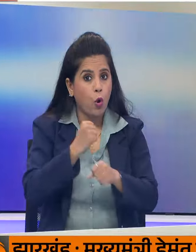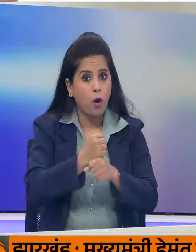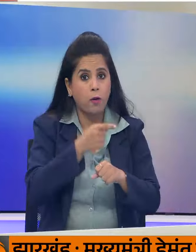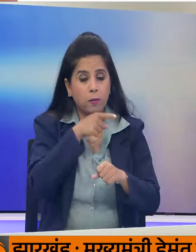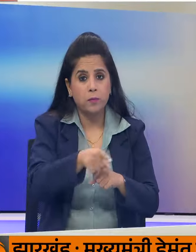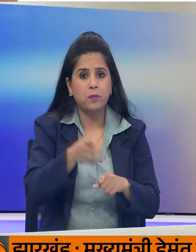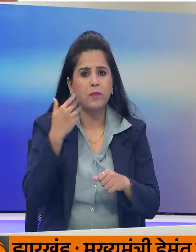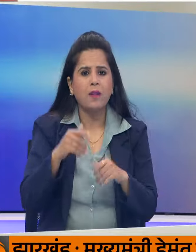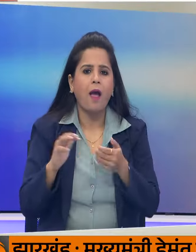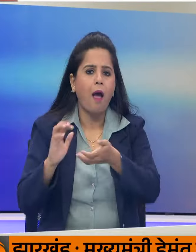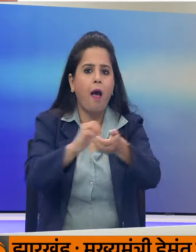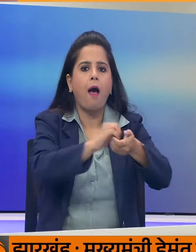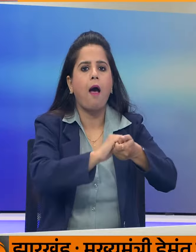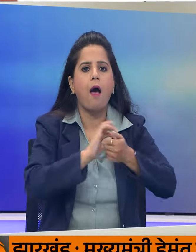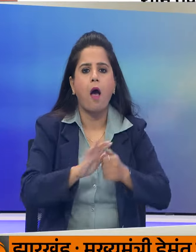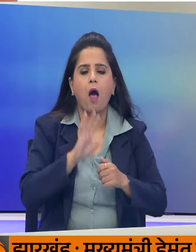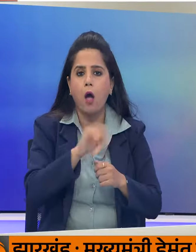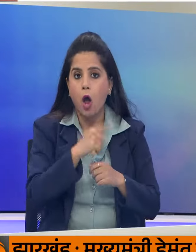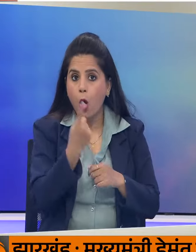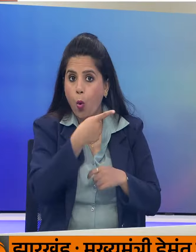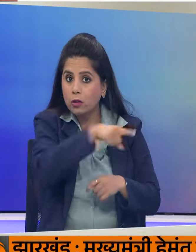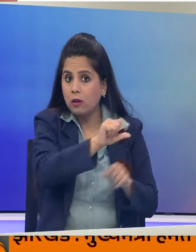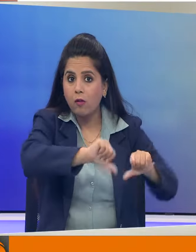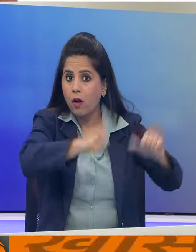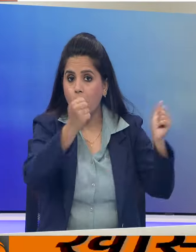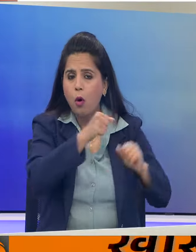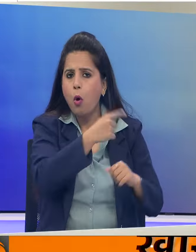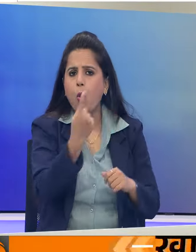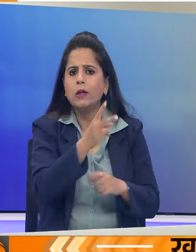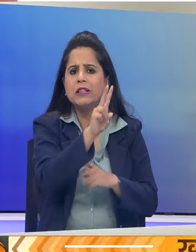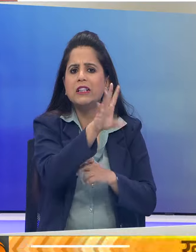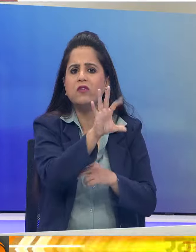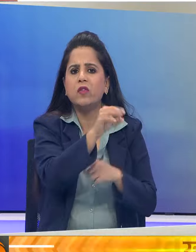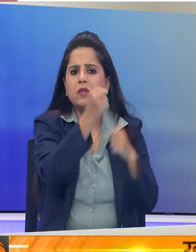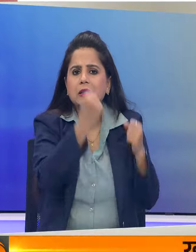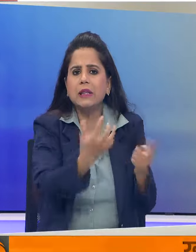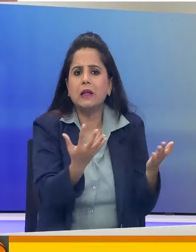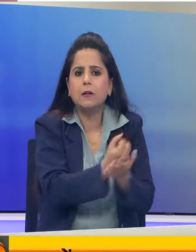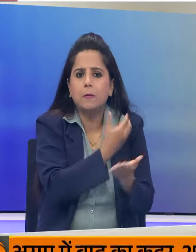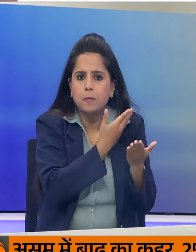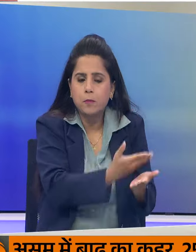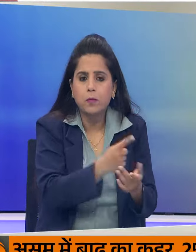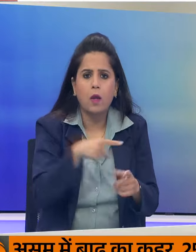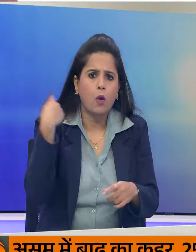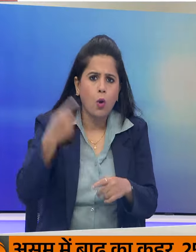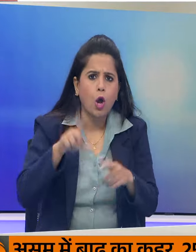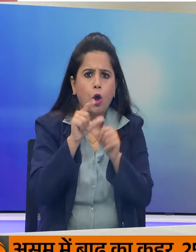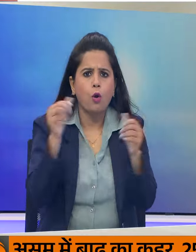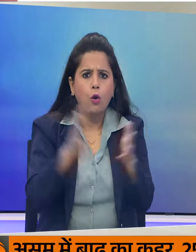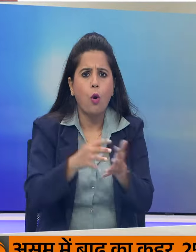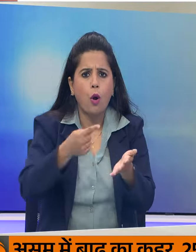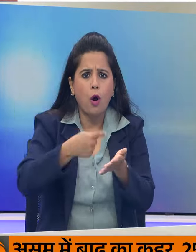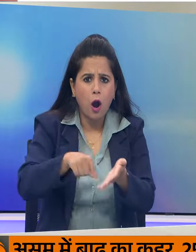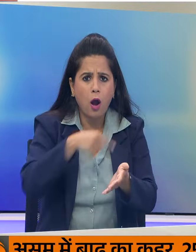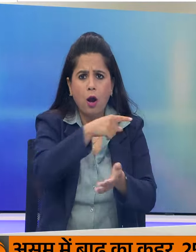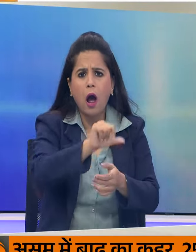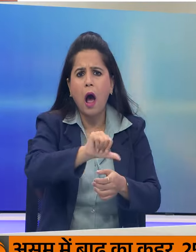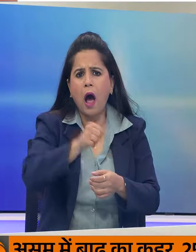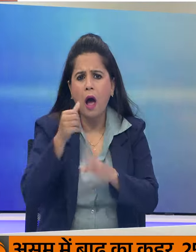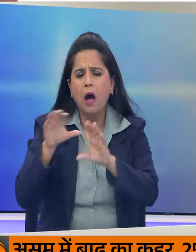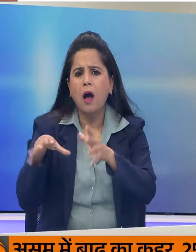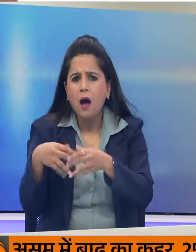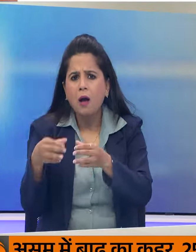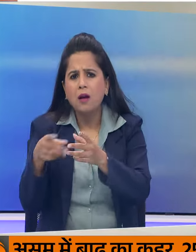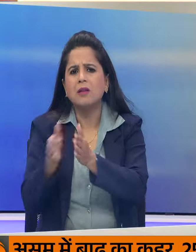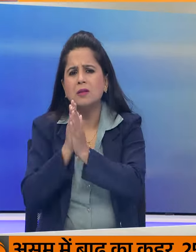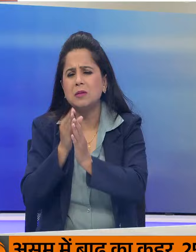के सहारे चल रही है। उनके गठबंधन के पास सिर्फ 250 सीटें थी और हर बार कानून पारित करने के लिए उन्हें अन्य